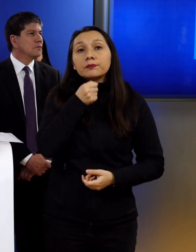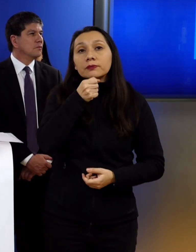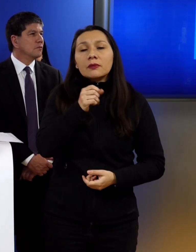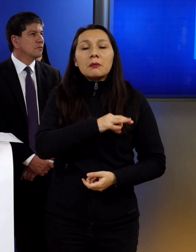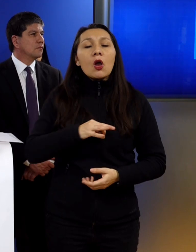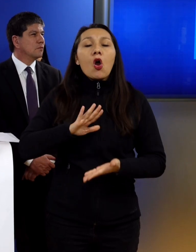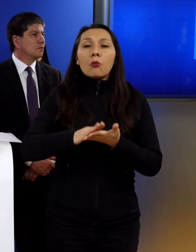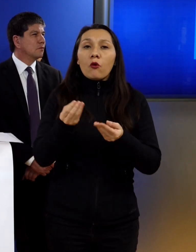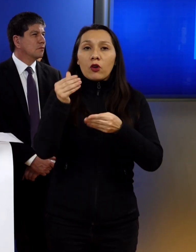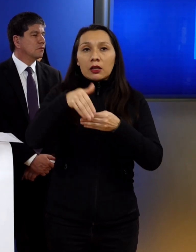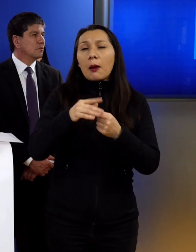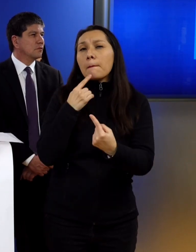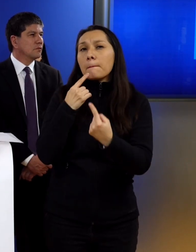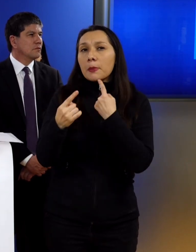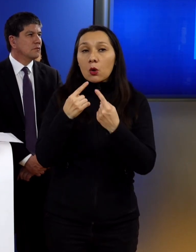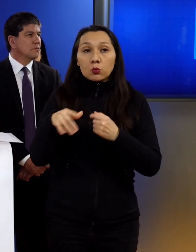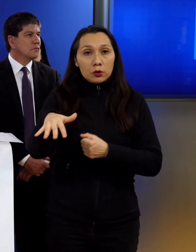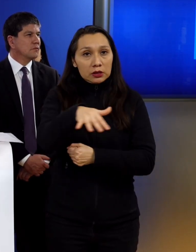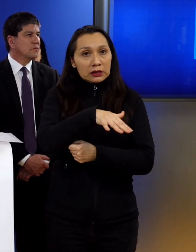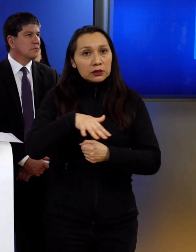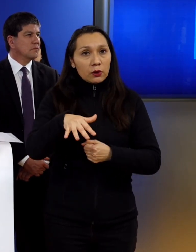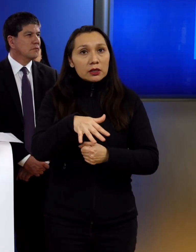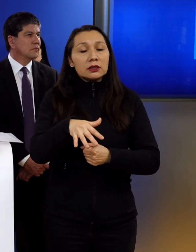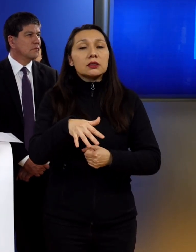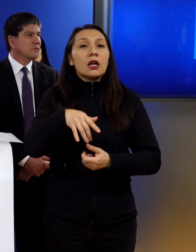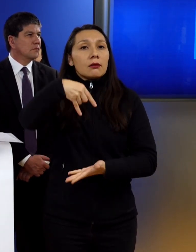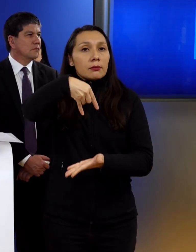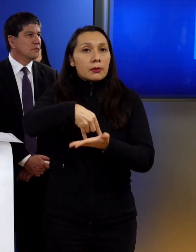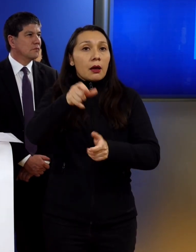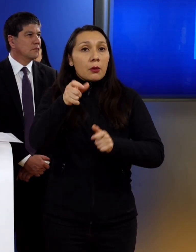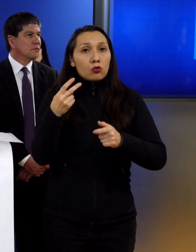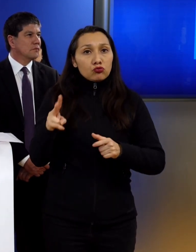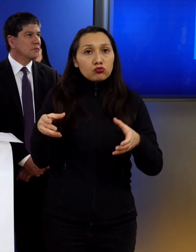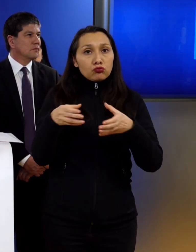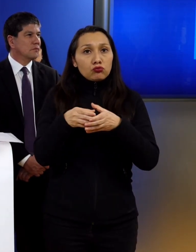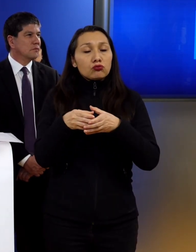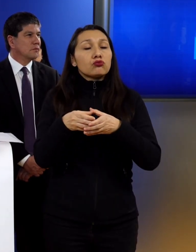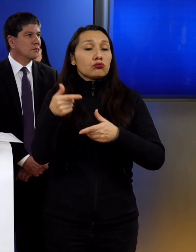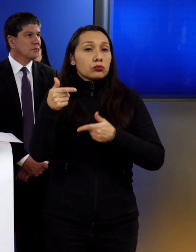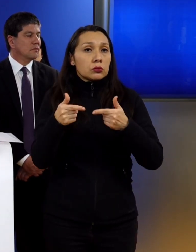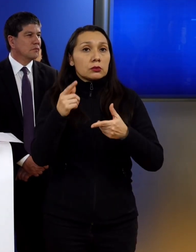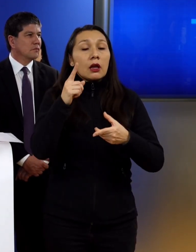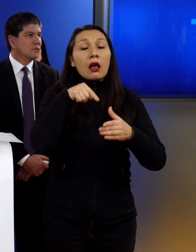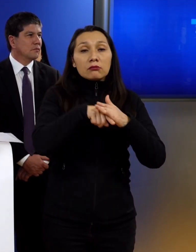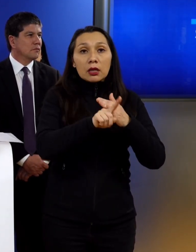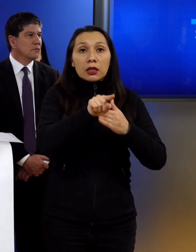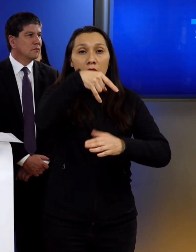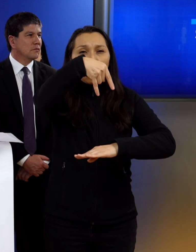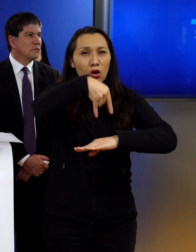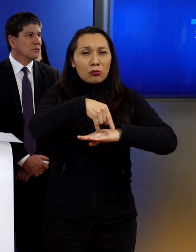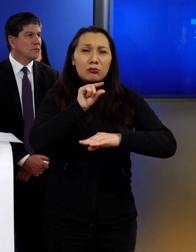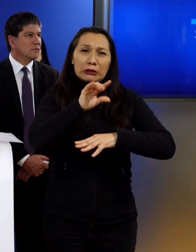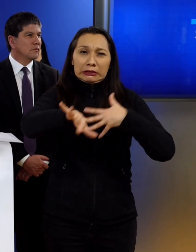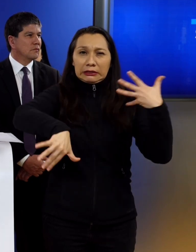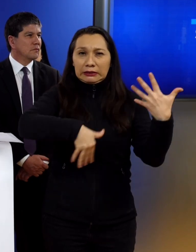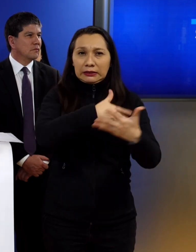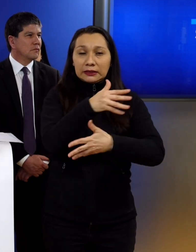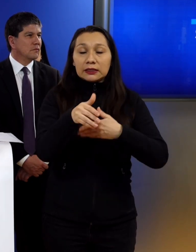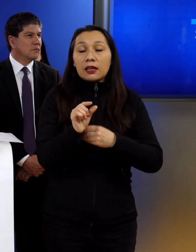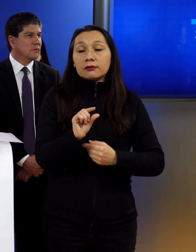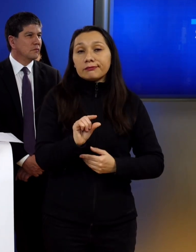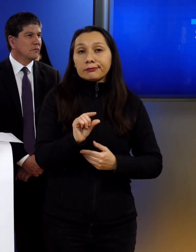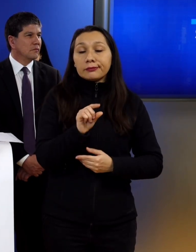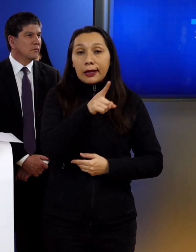Buenas tardes. Consultarle respecto a la situación que ocurre con parlamentarios de su partido al interior del Congreso. Hay una especie de desorden por